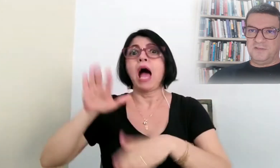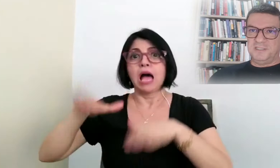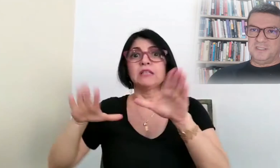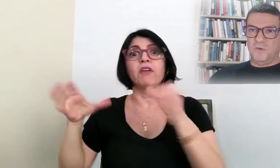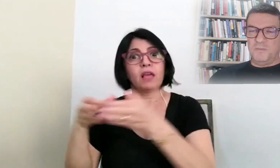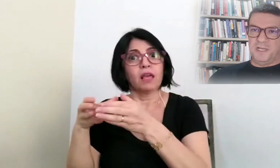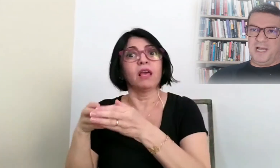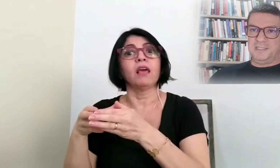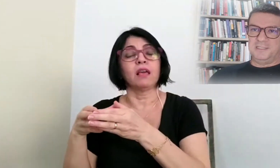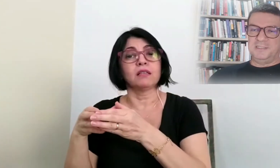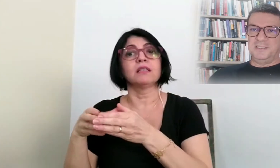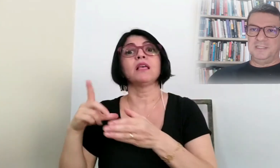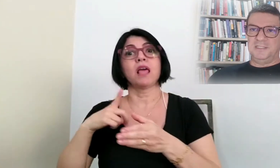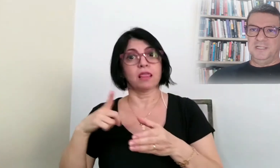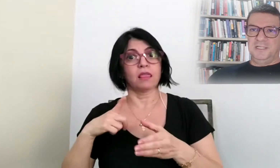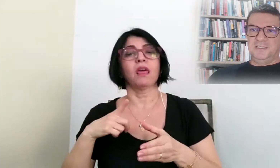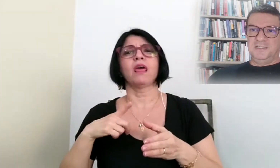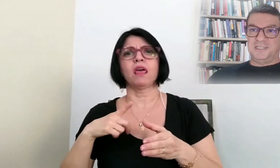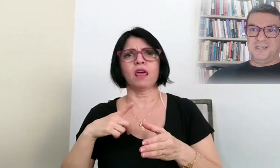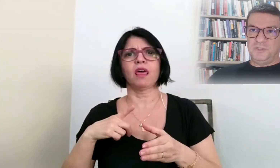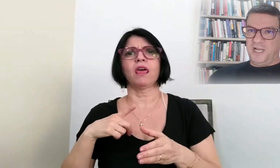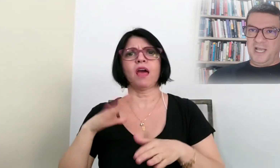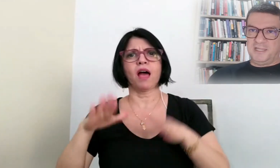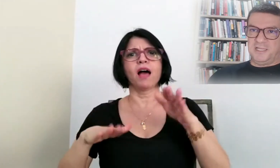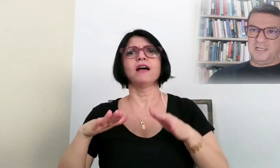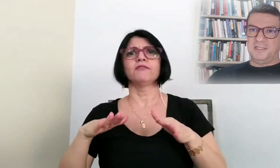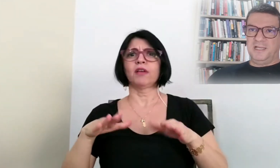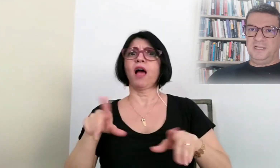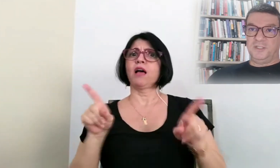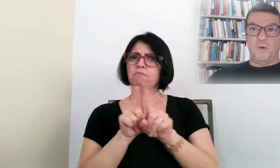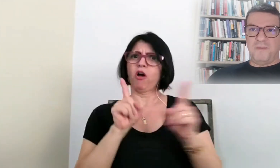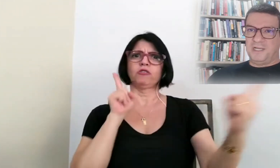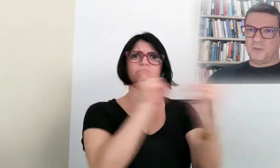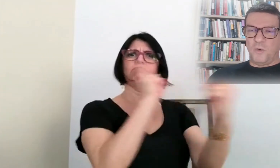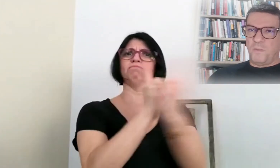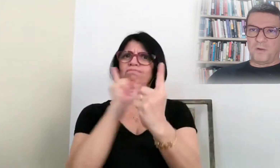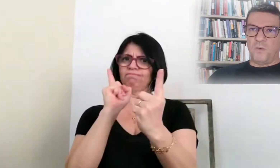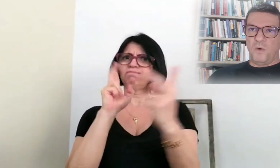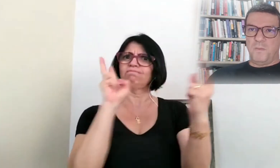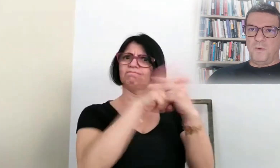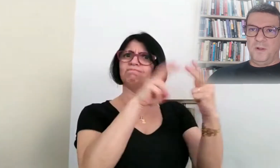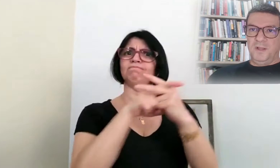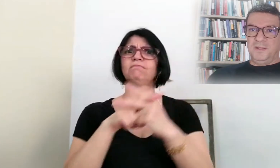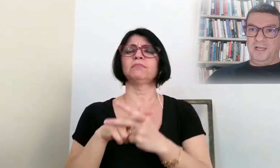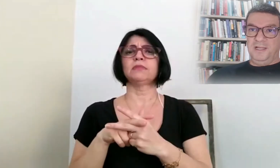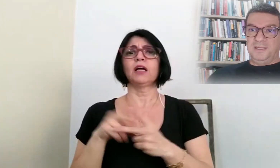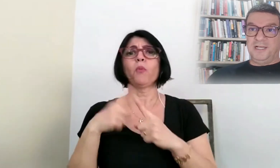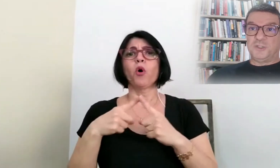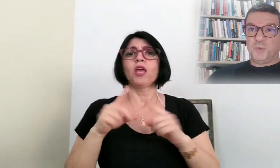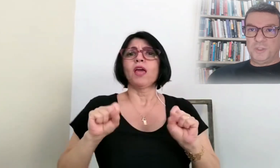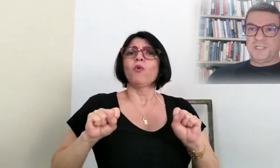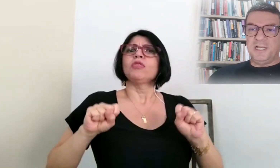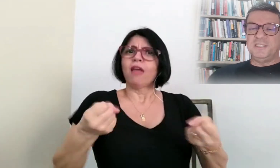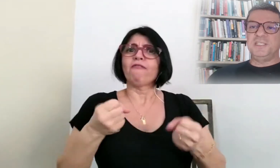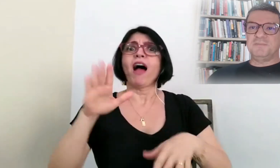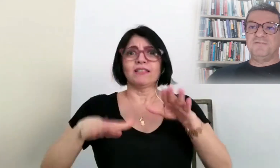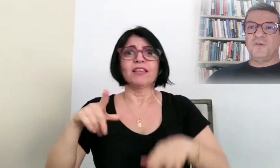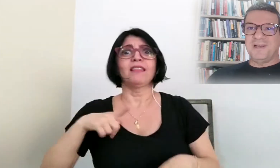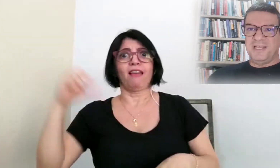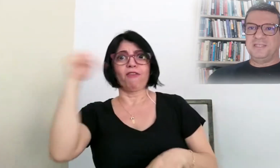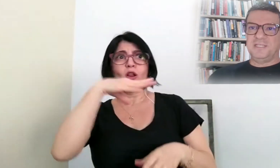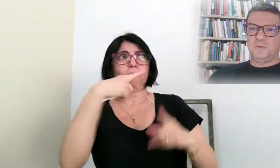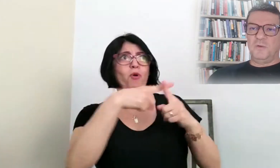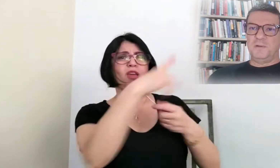táticas às vezes combinadas de ação direta, né, de combate corpo a corpo, né, da justa e